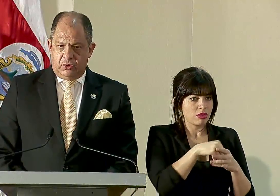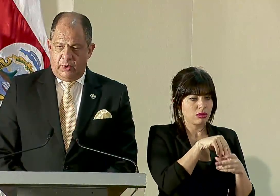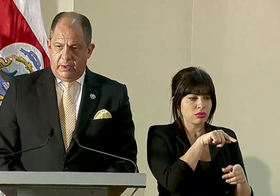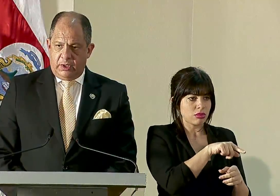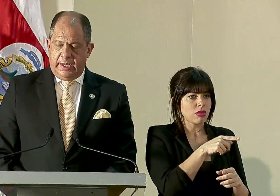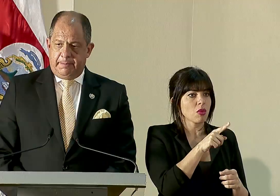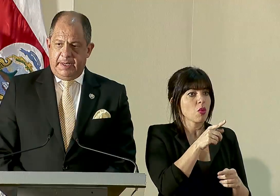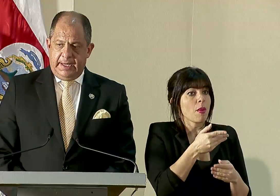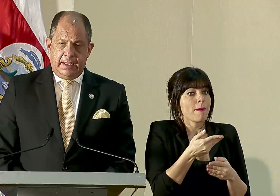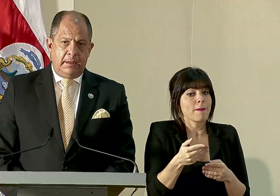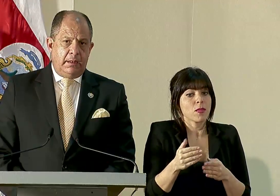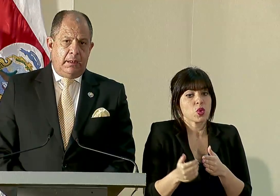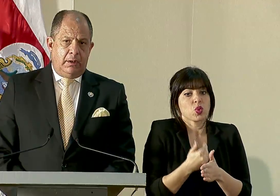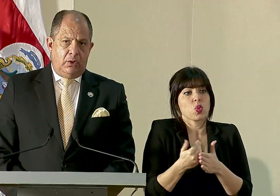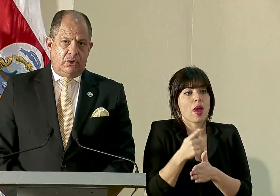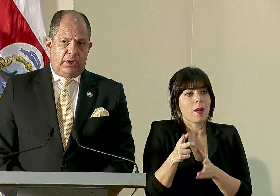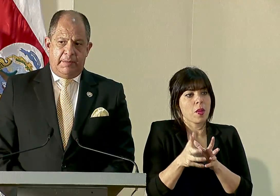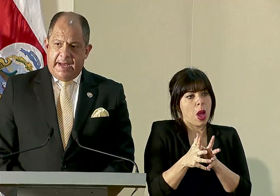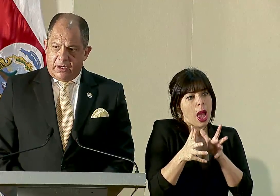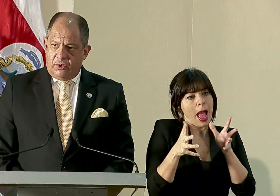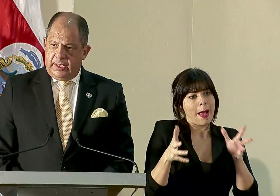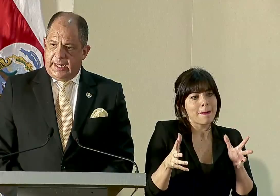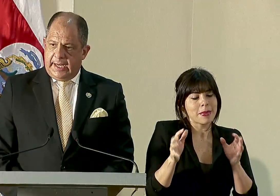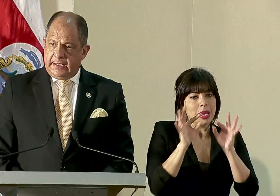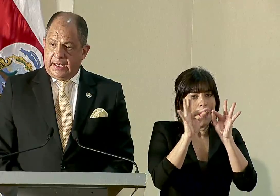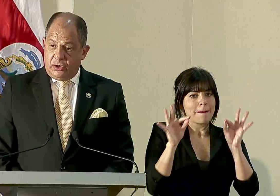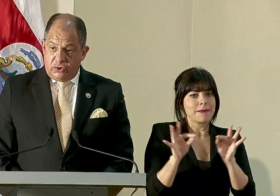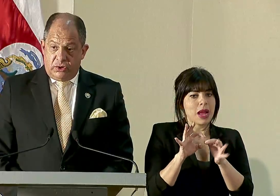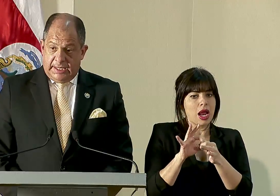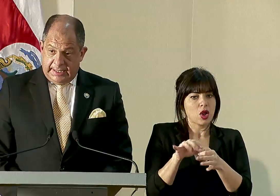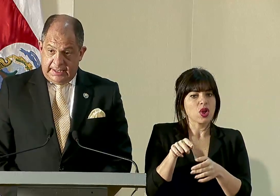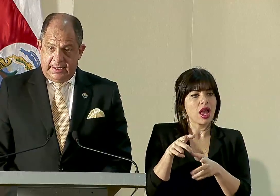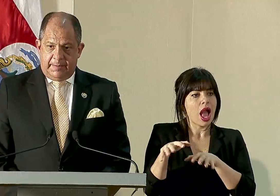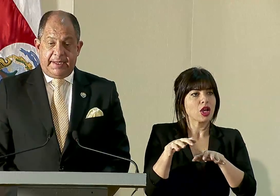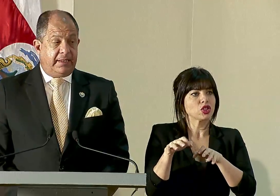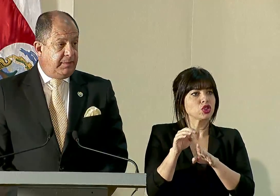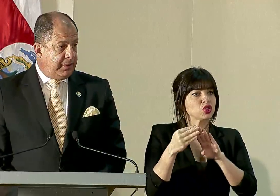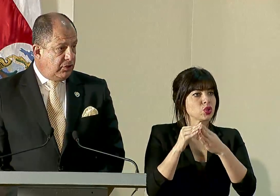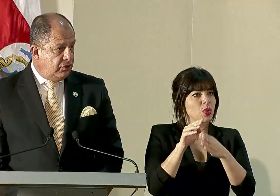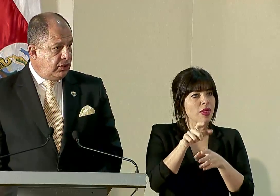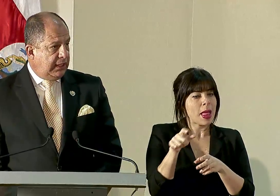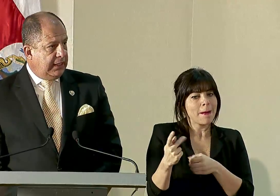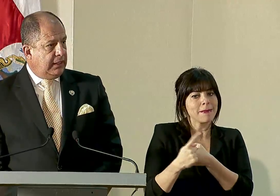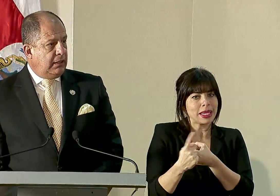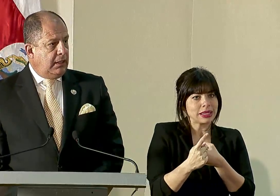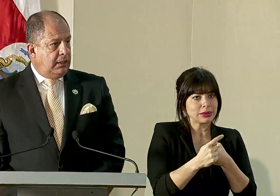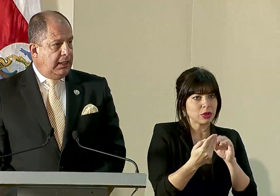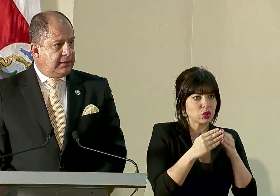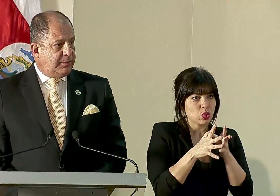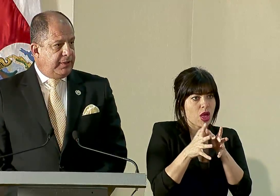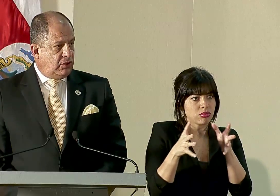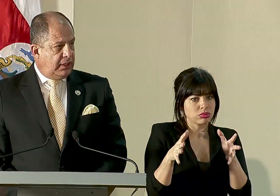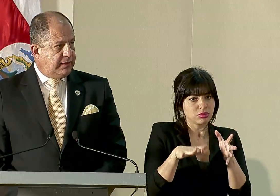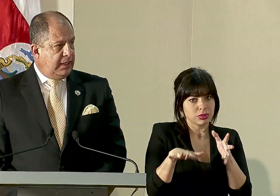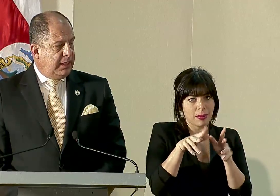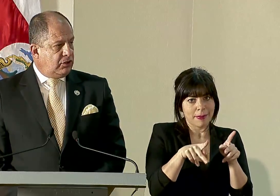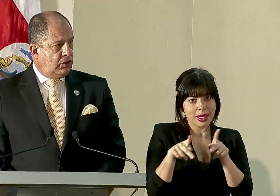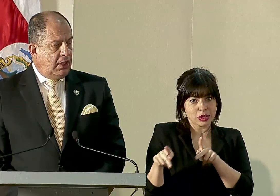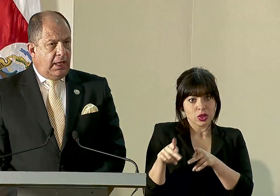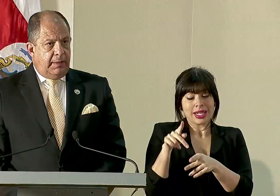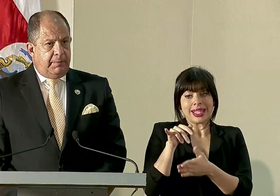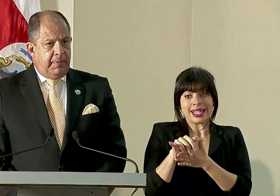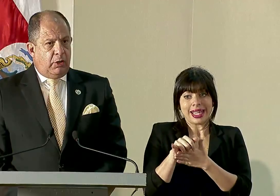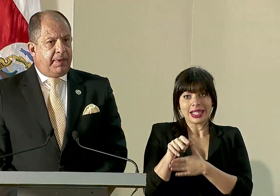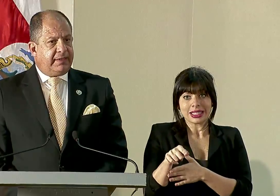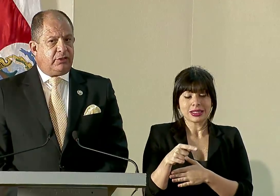elemento nuevo que amplía el marco de la acción ciudadana, de la participación ciudadana de estas personas y